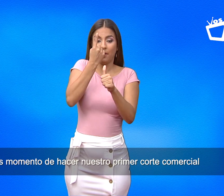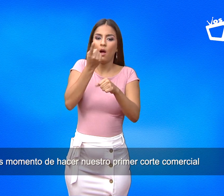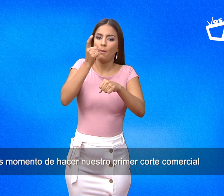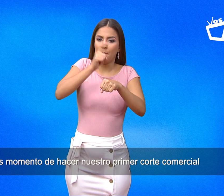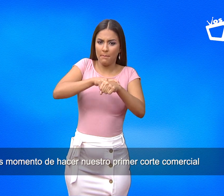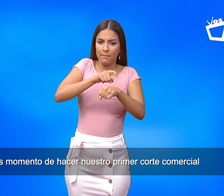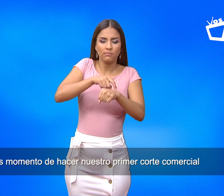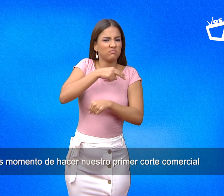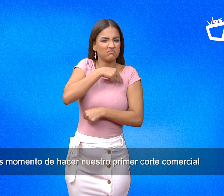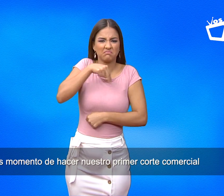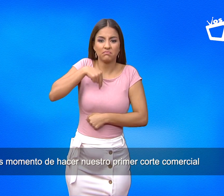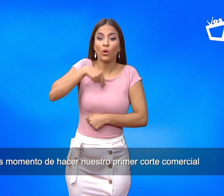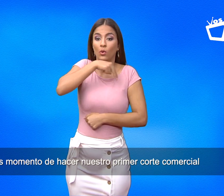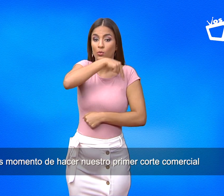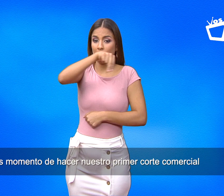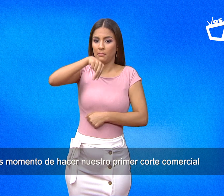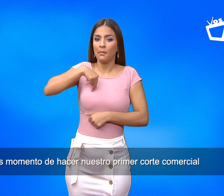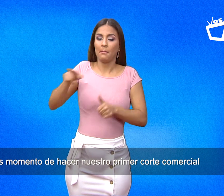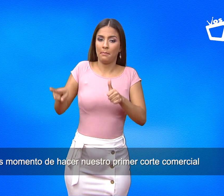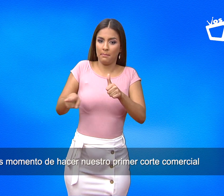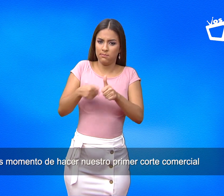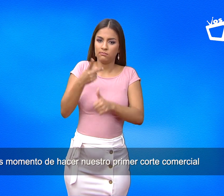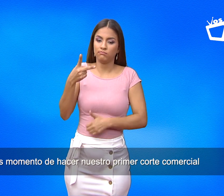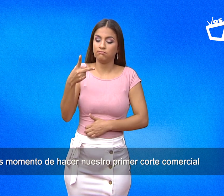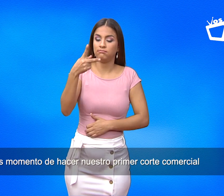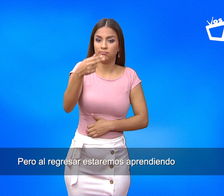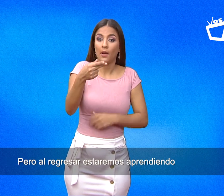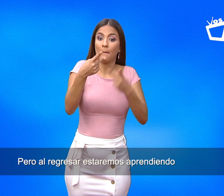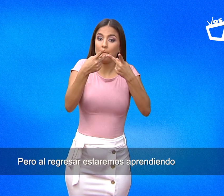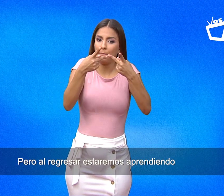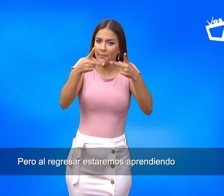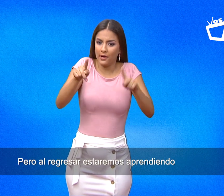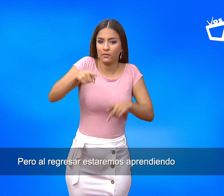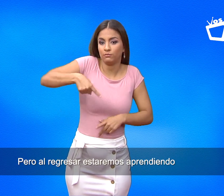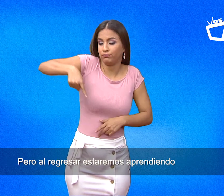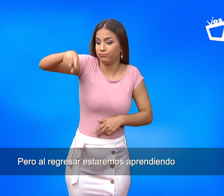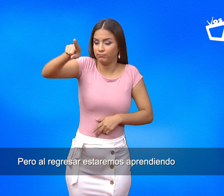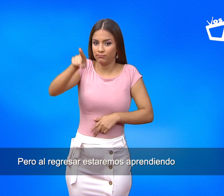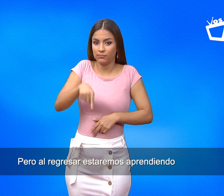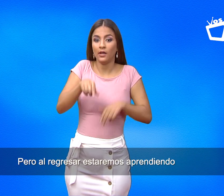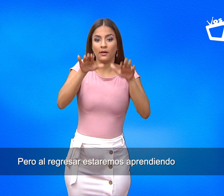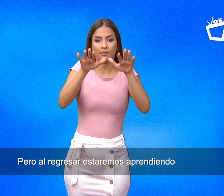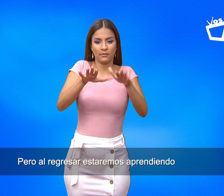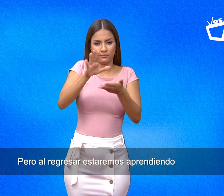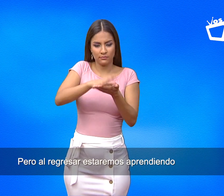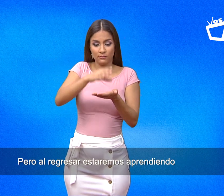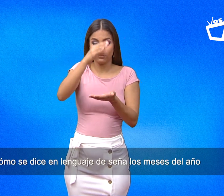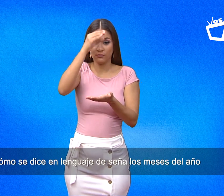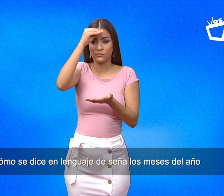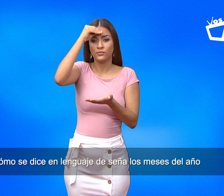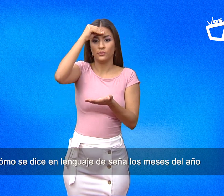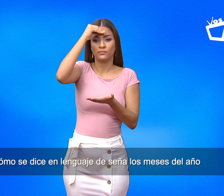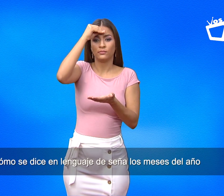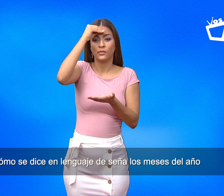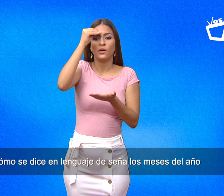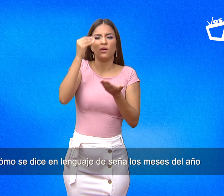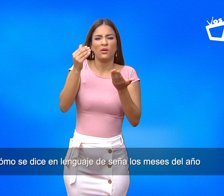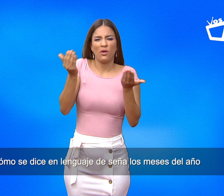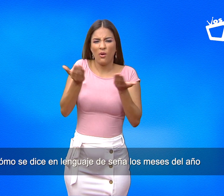es momento de hacer nuestro primer corte comercial que va a regresar estaremos aprendiendo cómo se dicen en lenguaje de